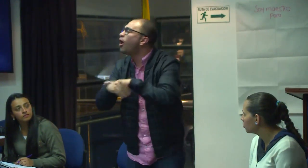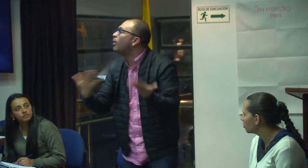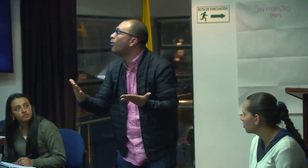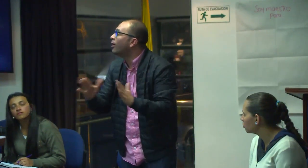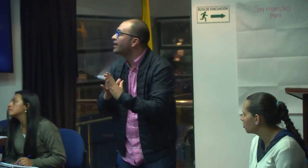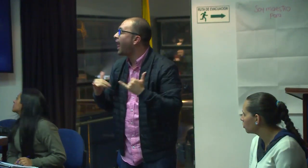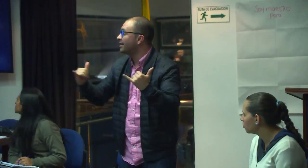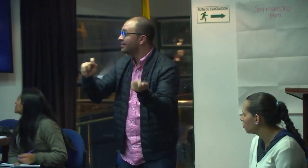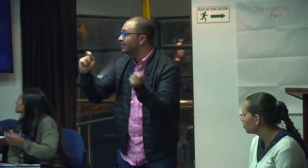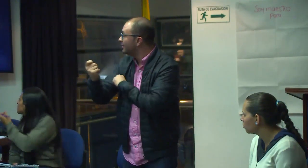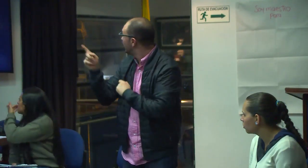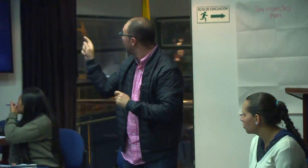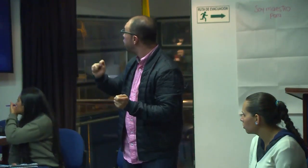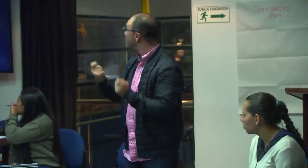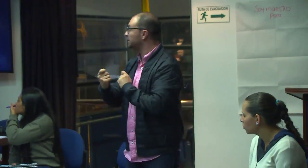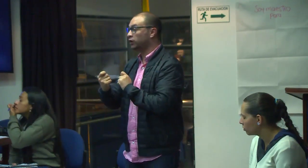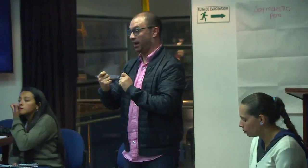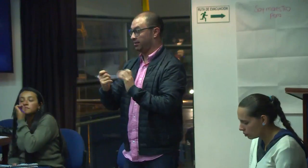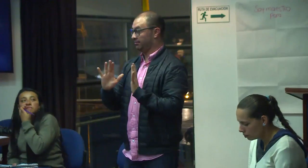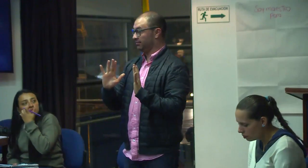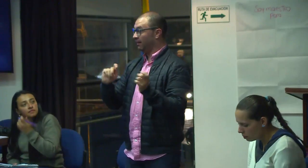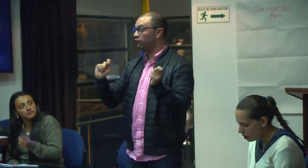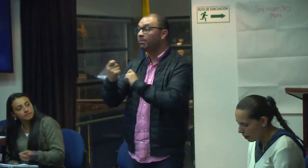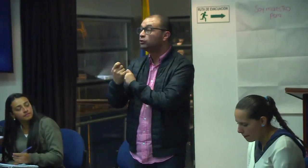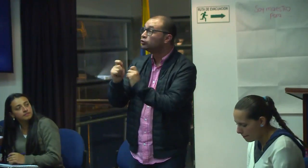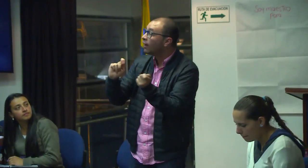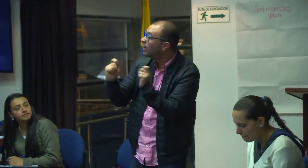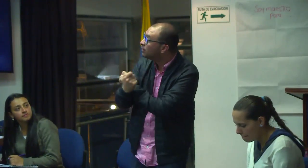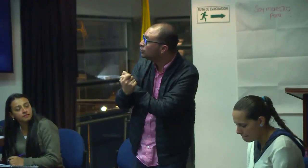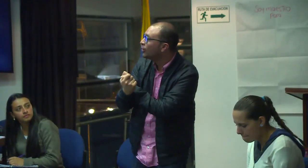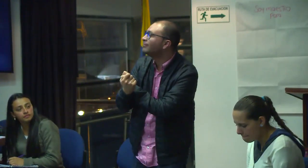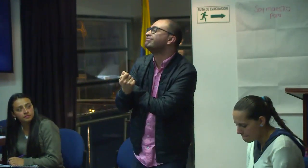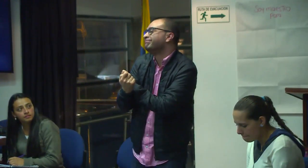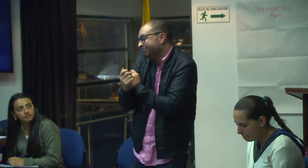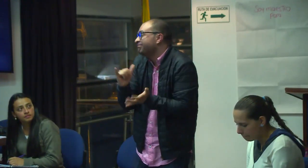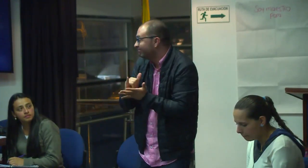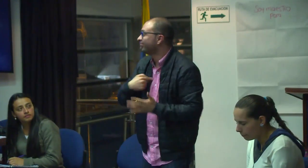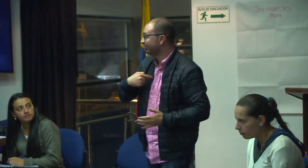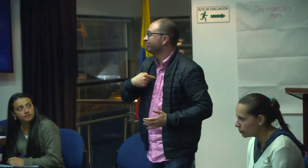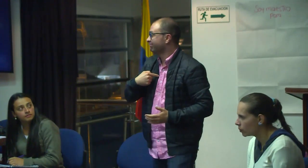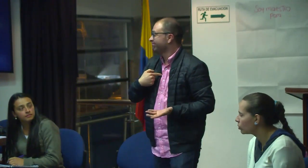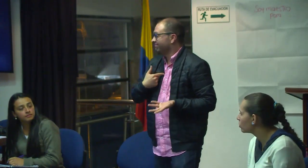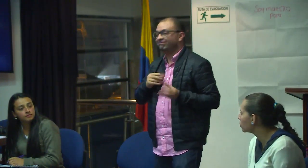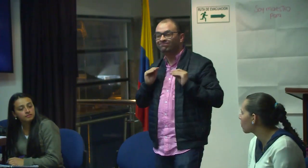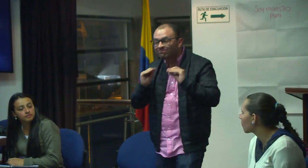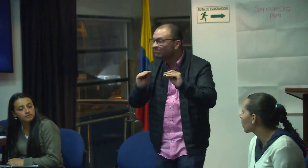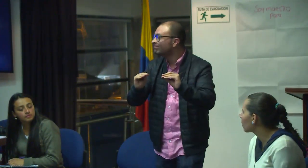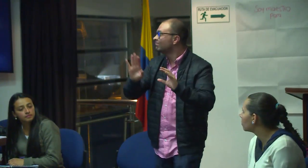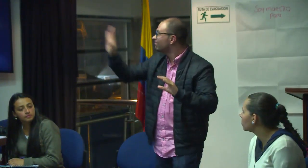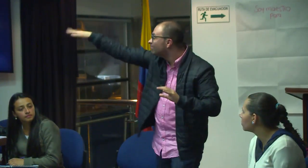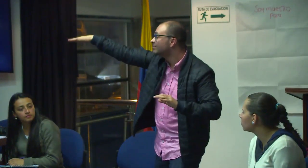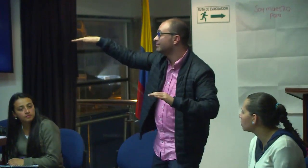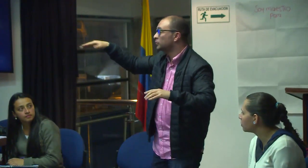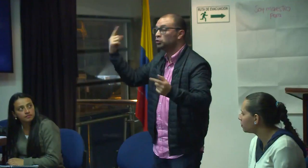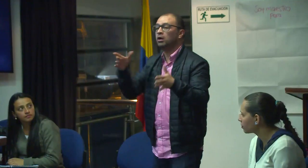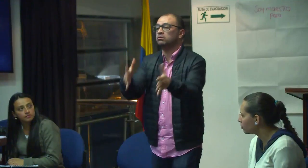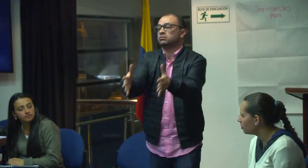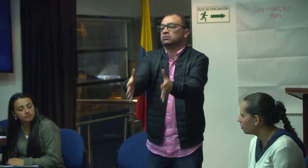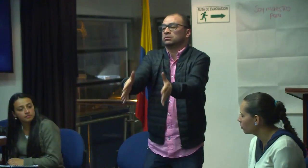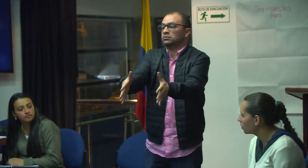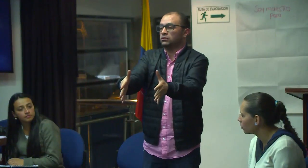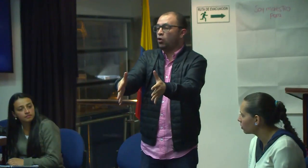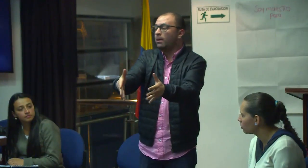acto de reflexionar. ¿Y cómo lograr esa transformación? Pues creo que es